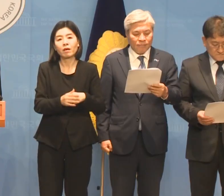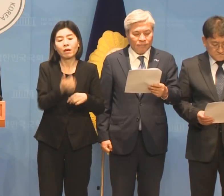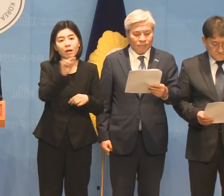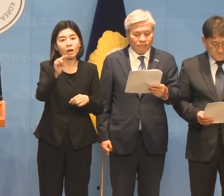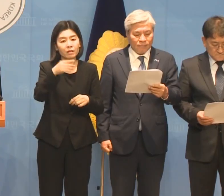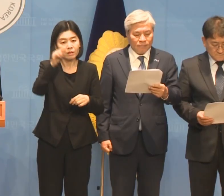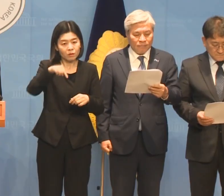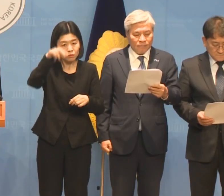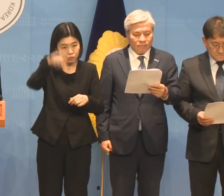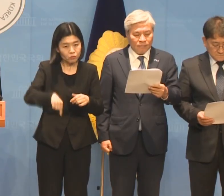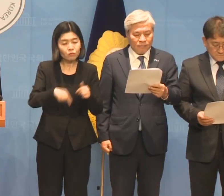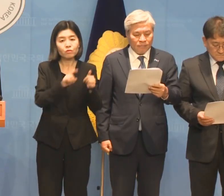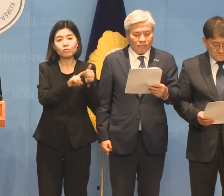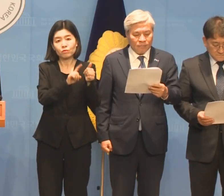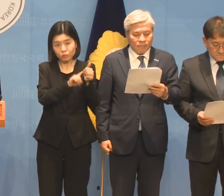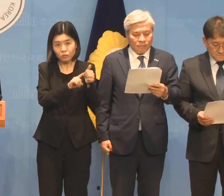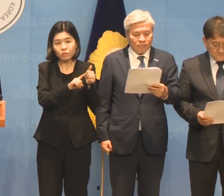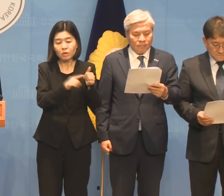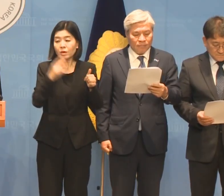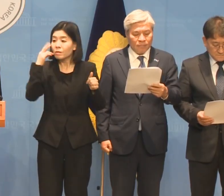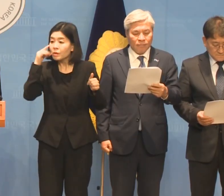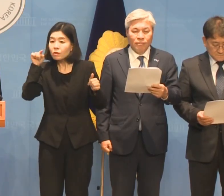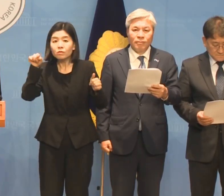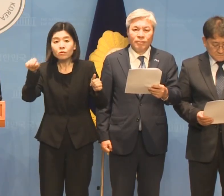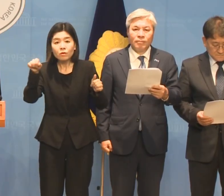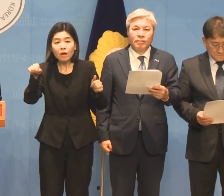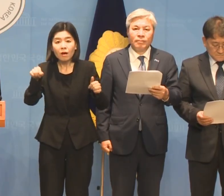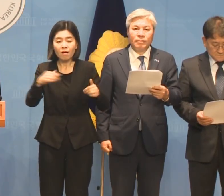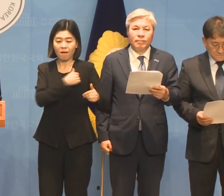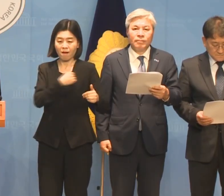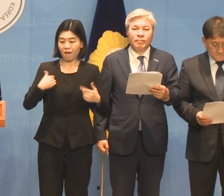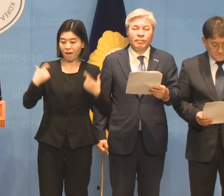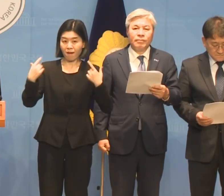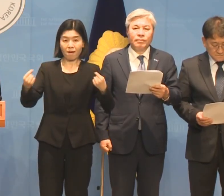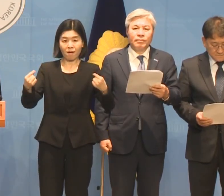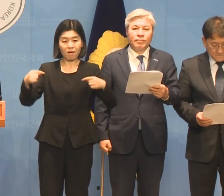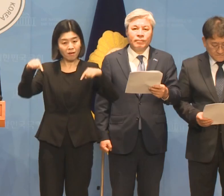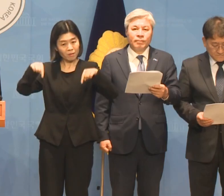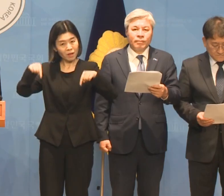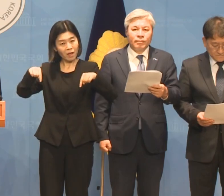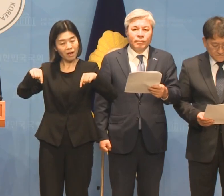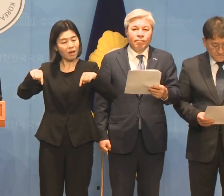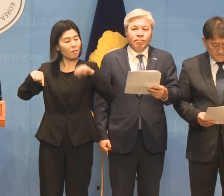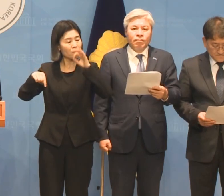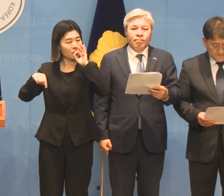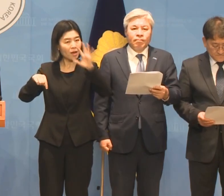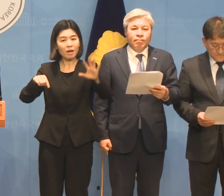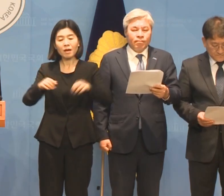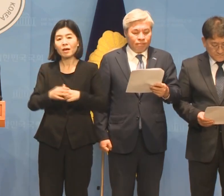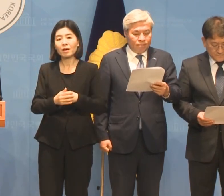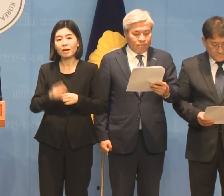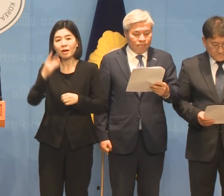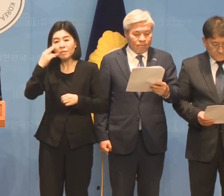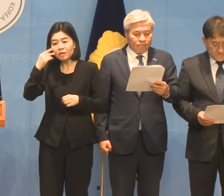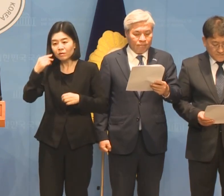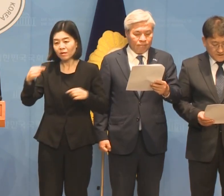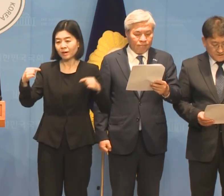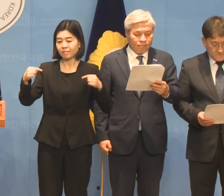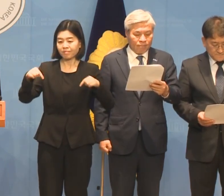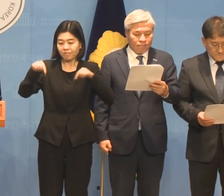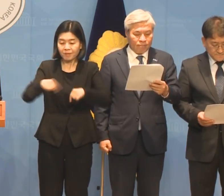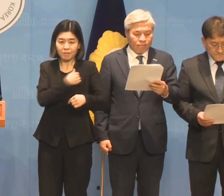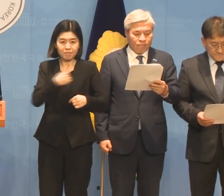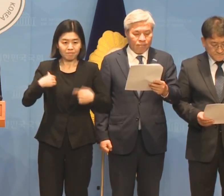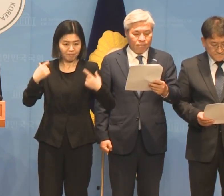한덕수 권한대행은 미국과 당당하게 협상할 수 없기 때문입니다. 미국과 당당하게 협상하기